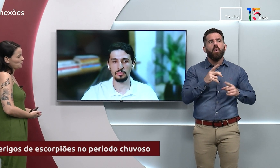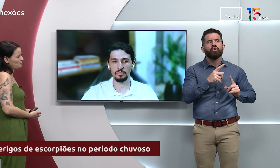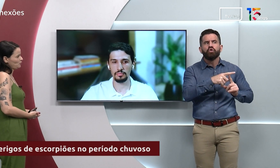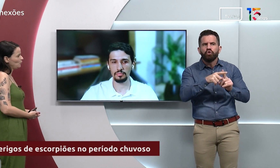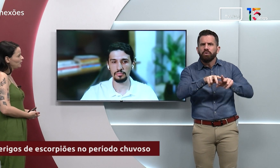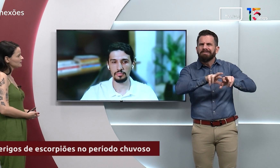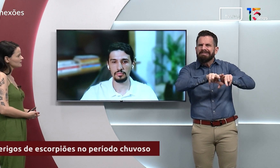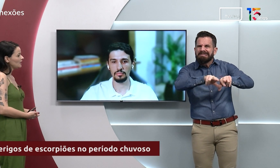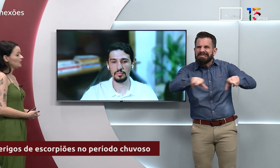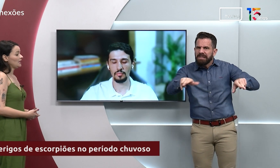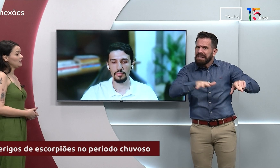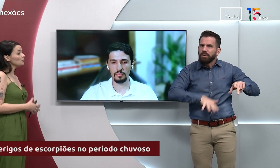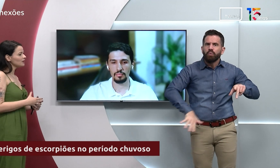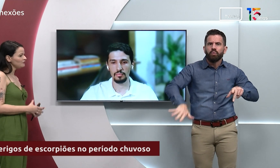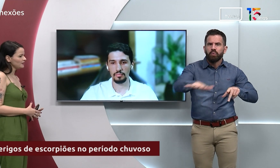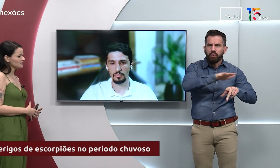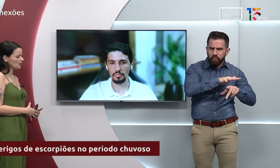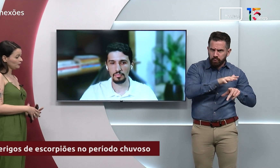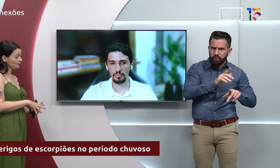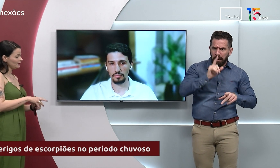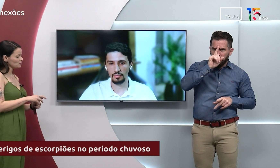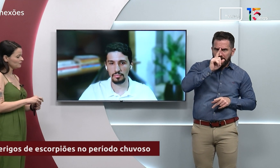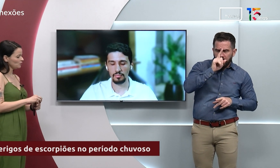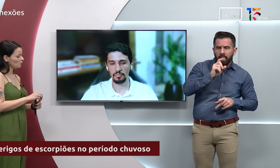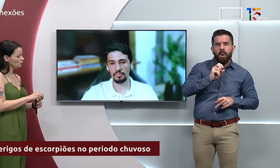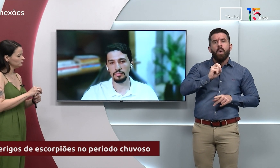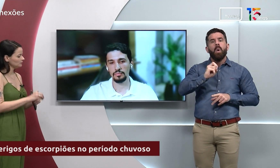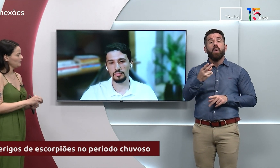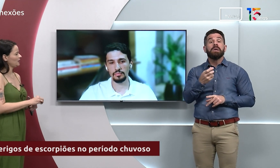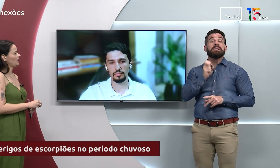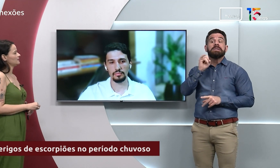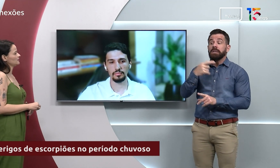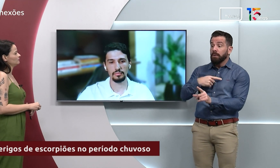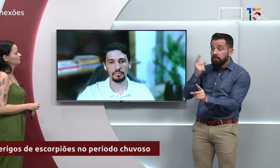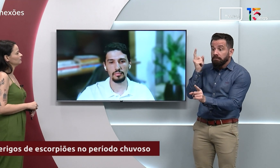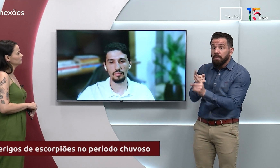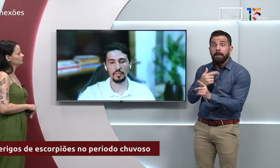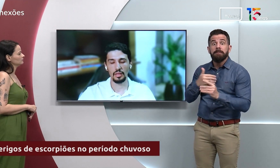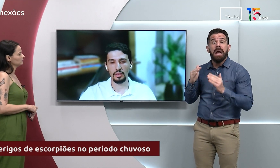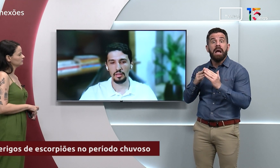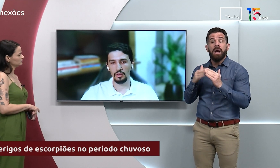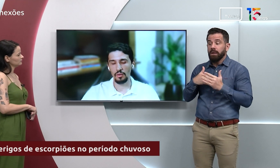tipos de escorpiões. E o que fazer quando eu identifico um na minha casa?